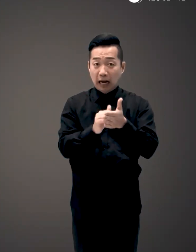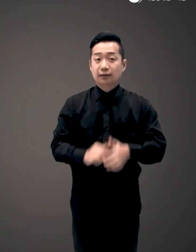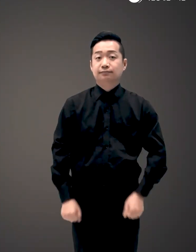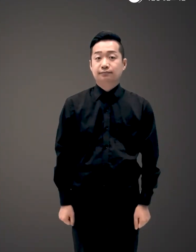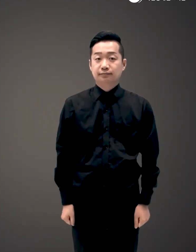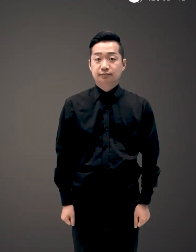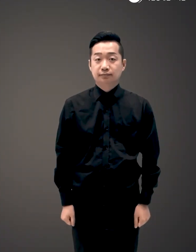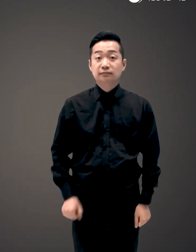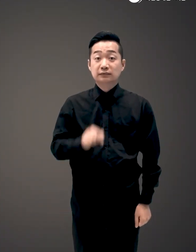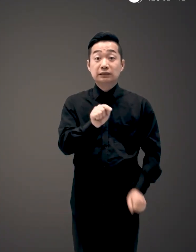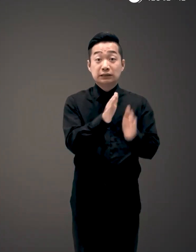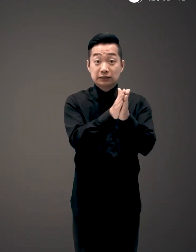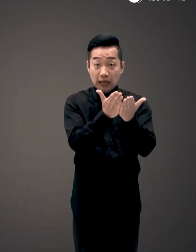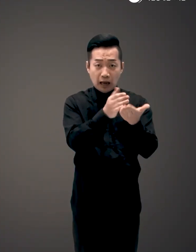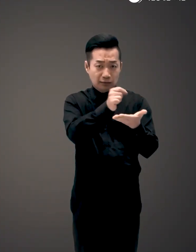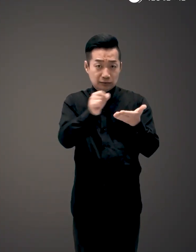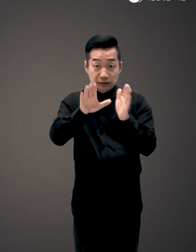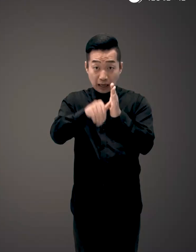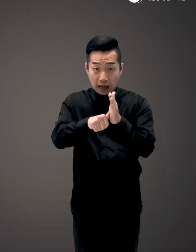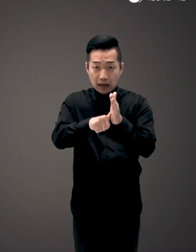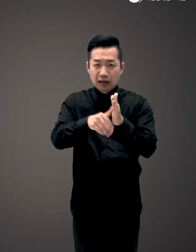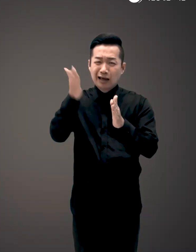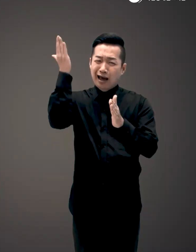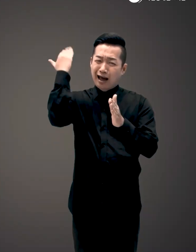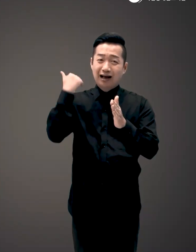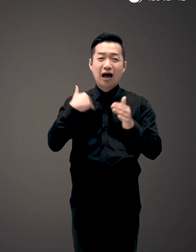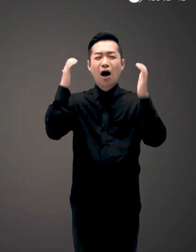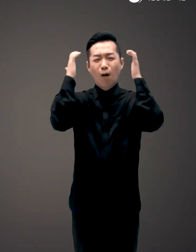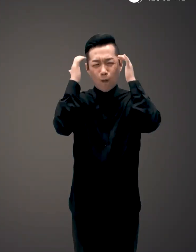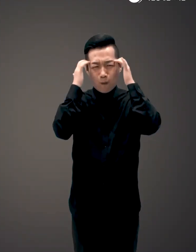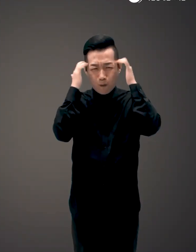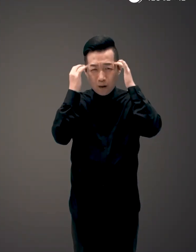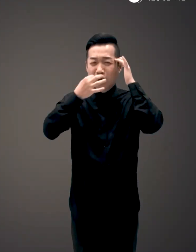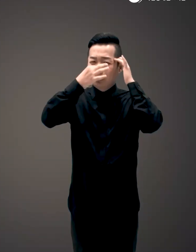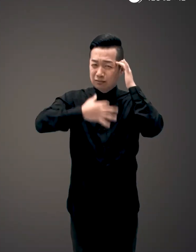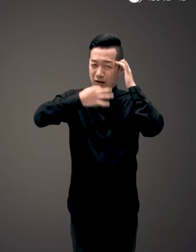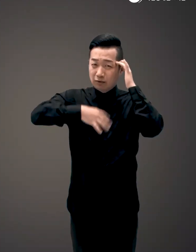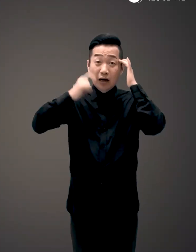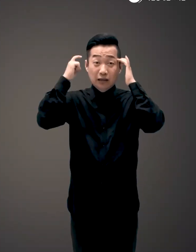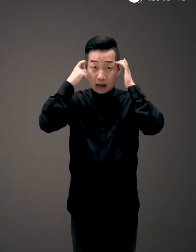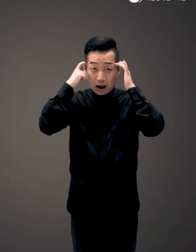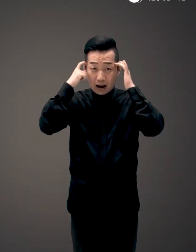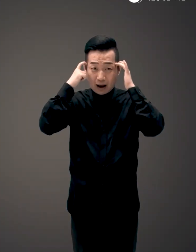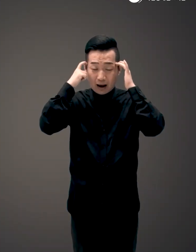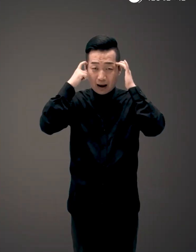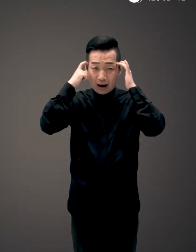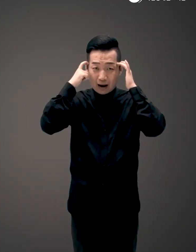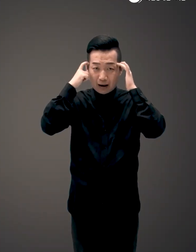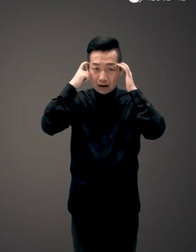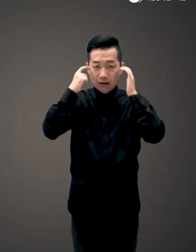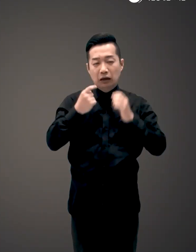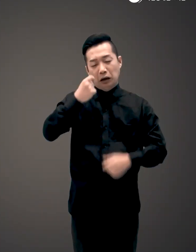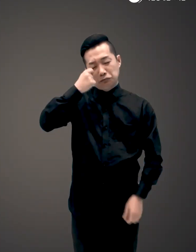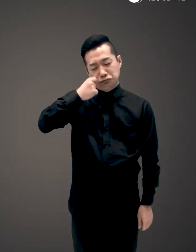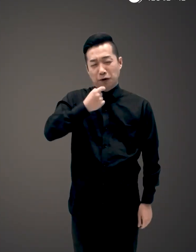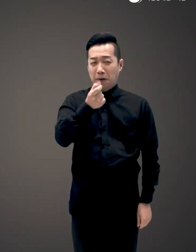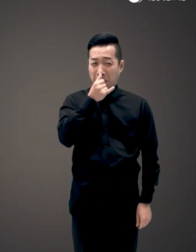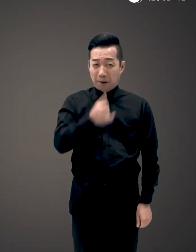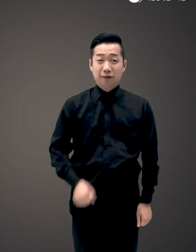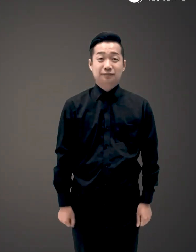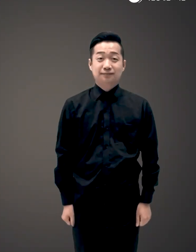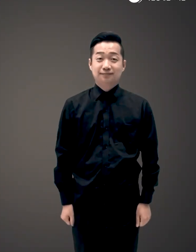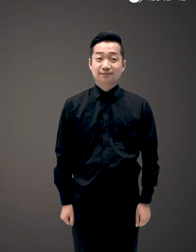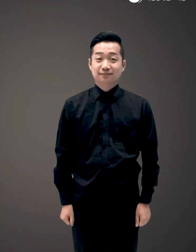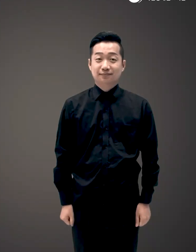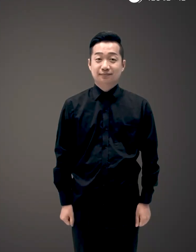담아봤어요. 그래서 사실 이 책을 쓰면서 예전에 막 고생하고 힘들었던 생각들이 나서 막 되게 여러 번 울기도